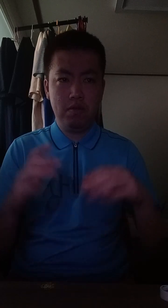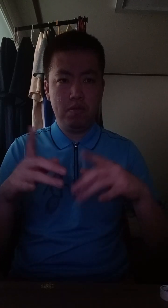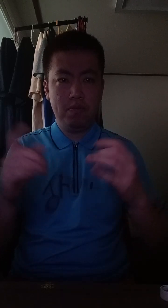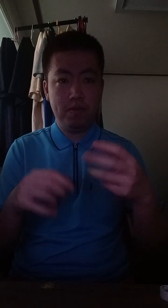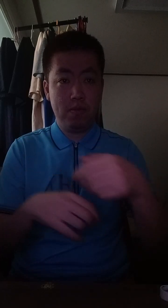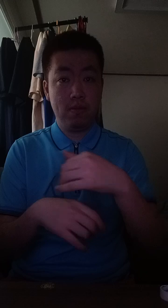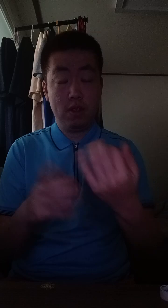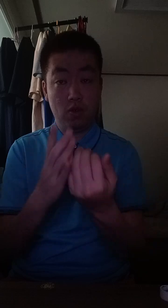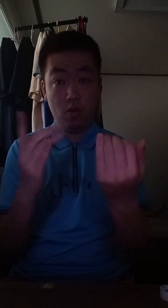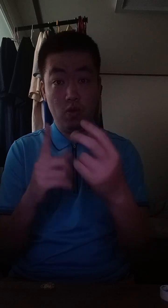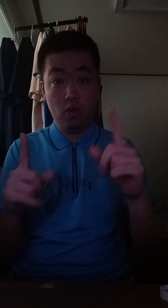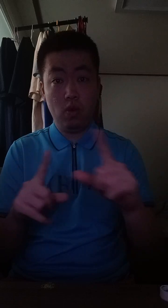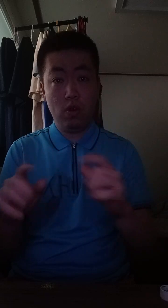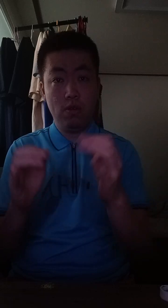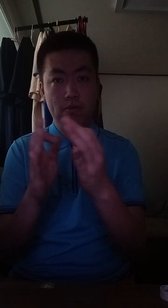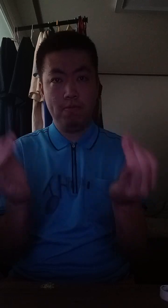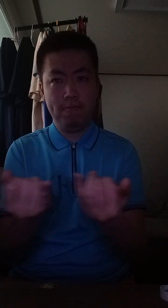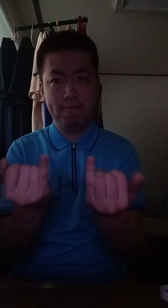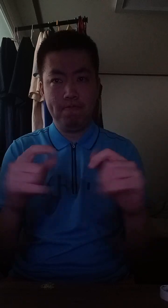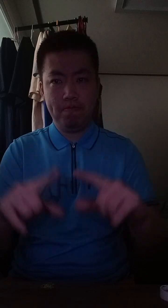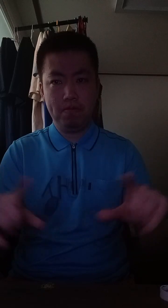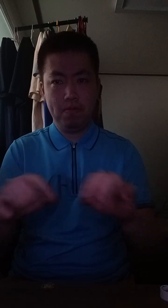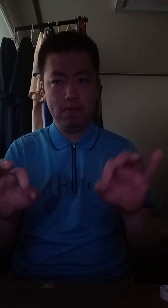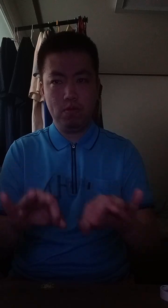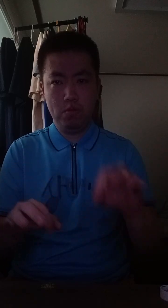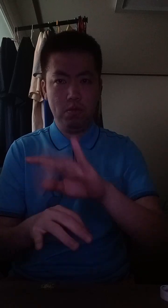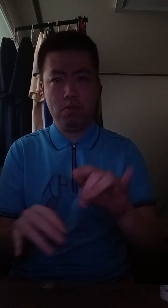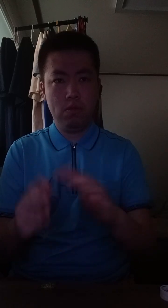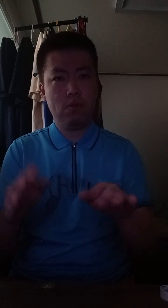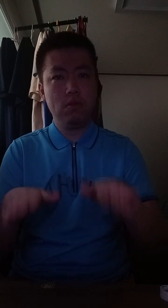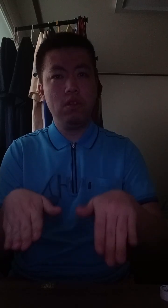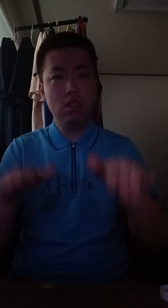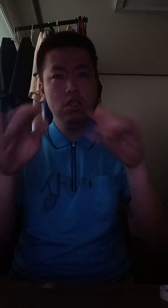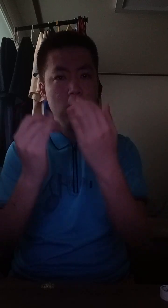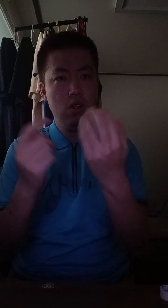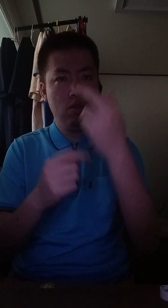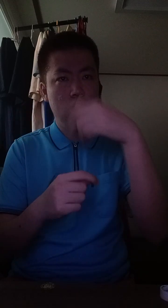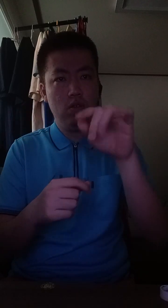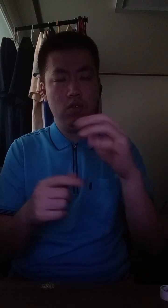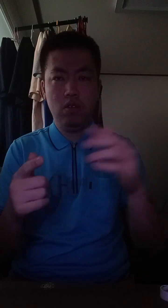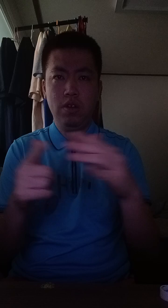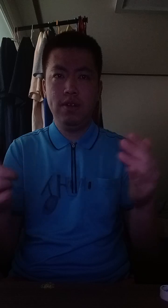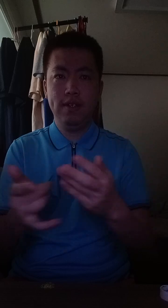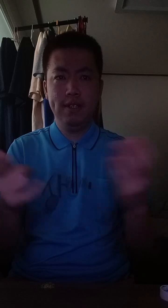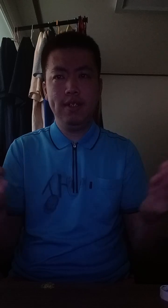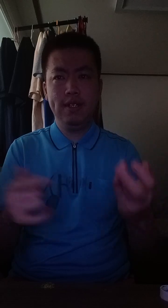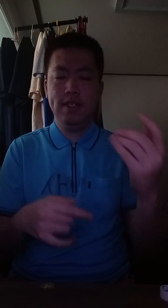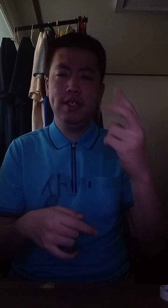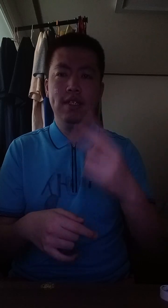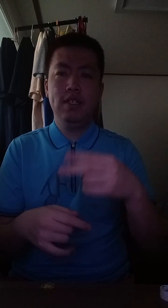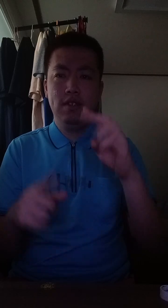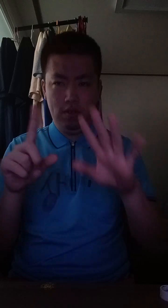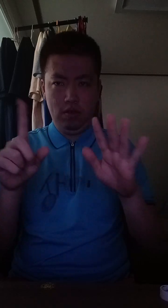서울교통공사가 자발적으로 고정식 고무발판이나 자동 안전발판을 설치하고 있지만 설치가 완료된 곳은 270여 곳에